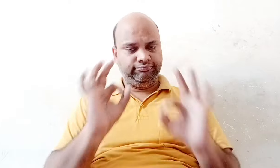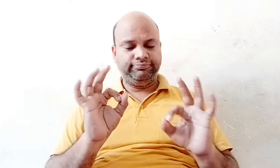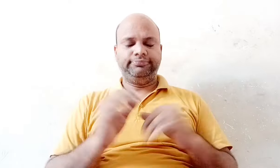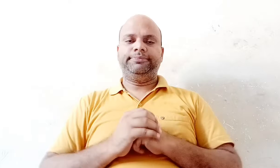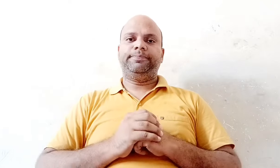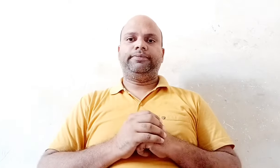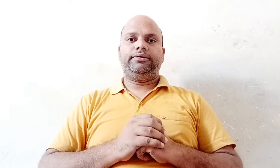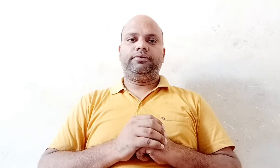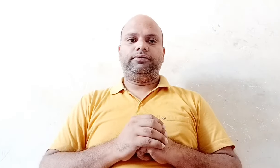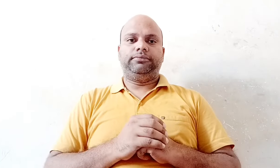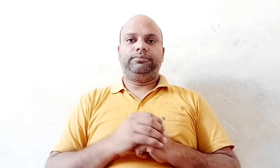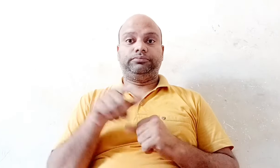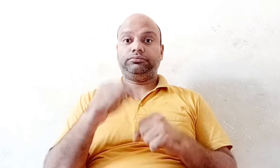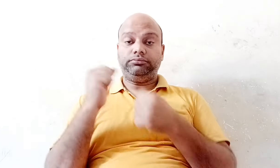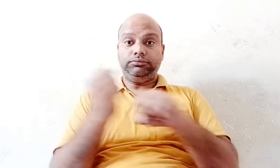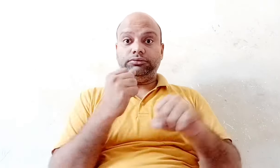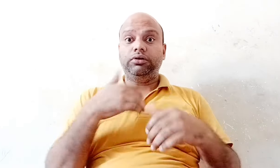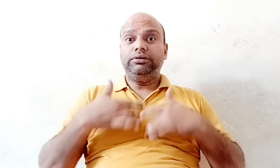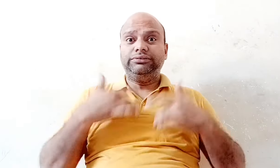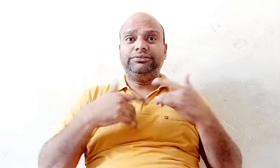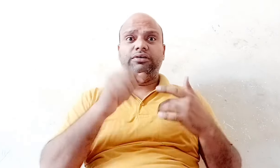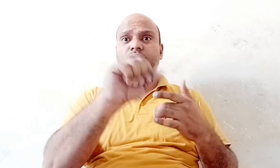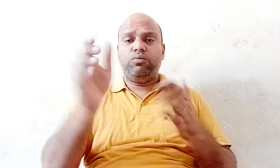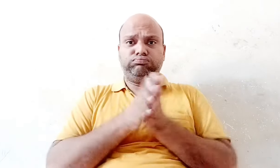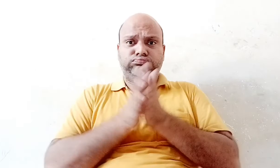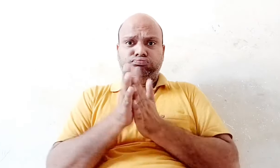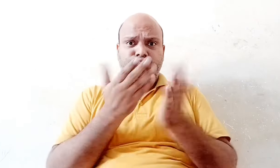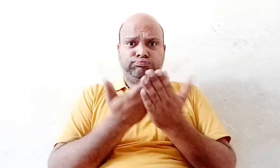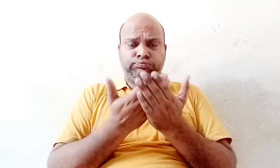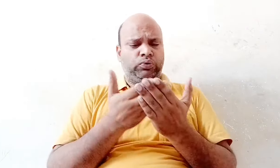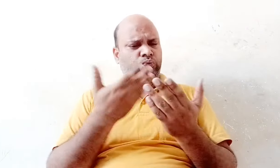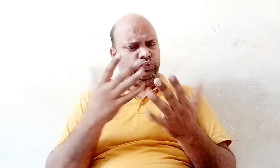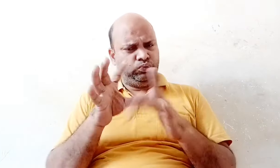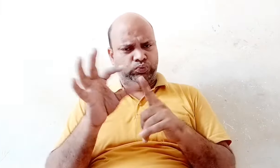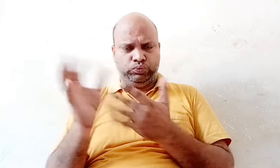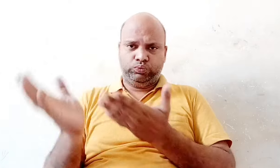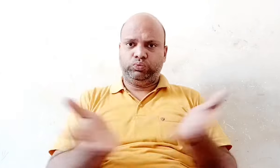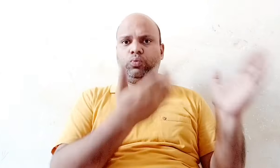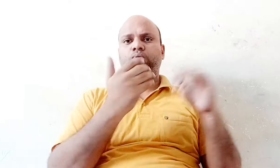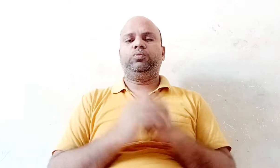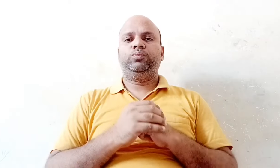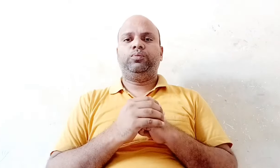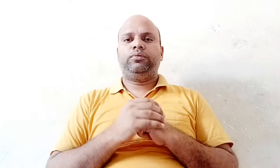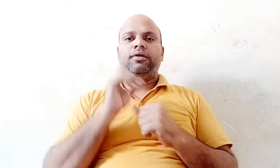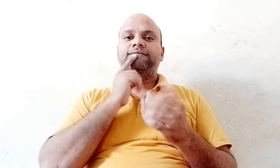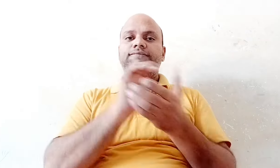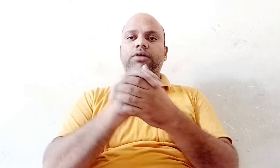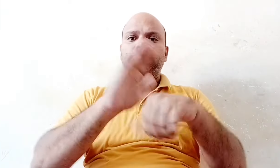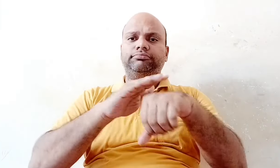Safai Karmakari Pada Hetu Koi Saiksanaka Yogyata Nerdarita Nahim Hai. C. Safai Karmakari Siddhi Bhati Pada